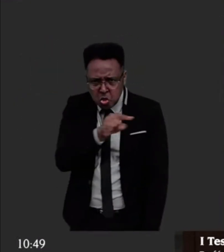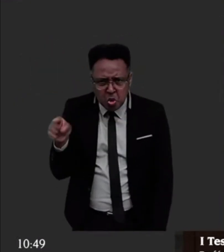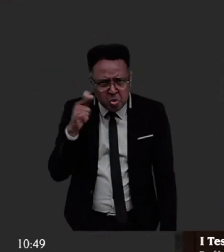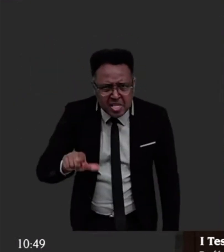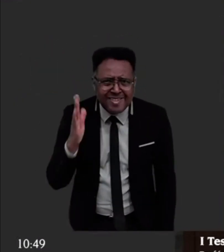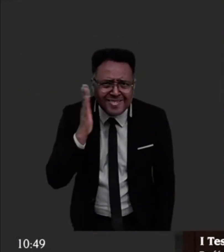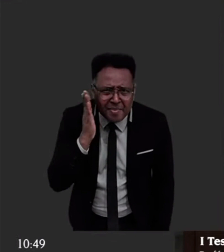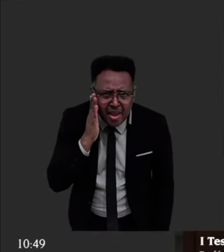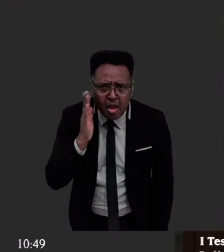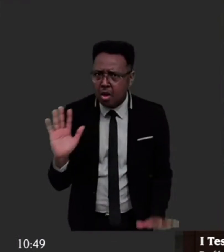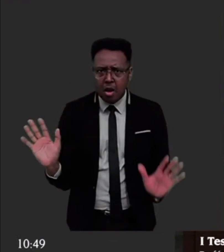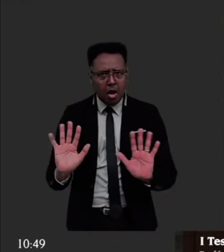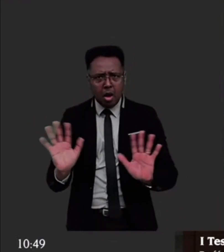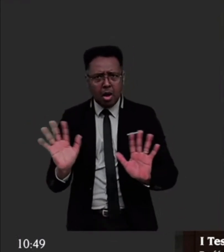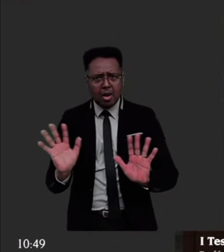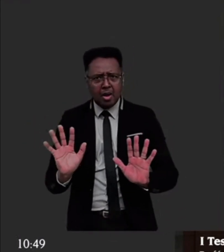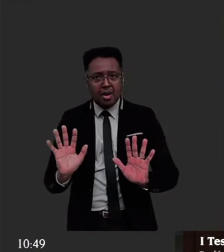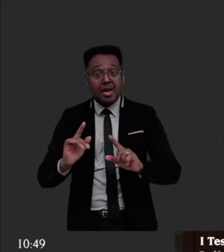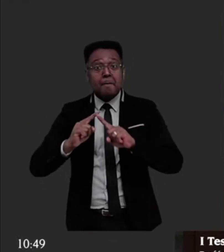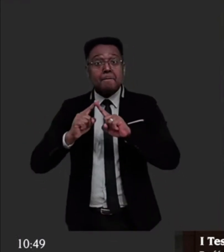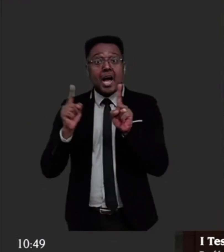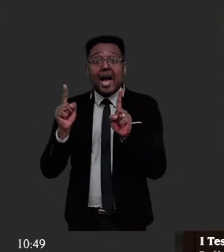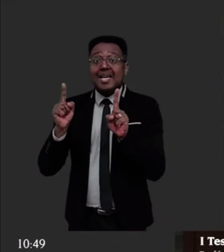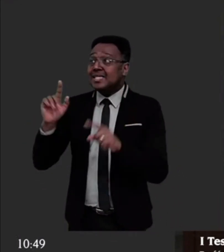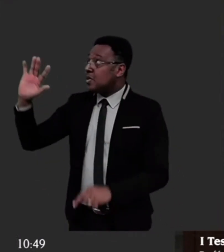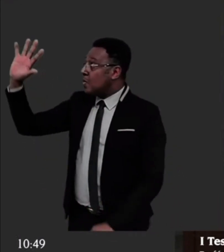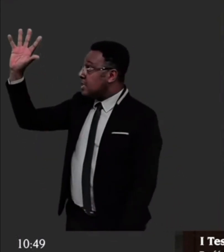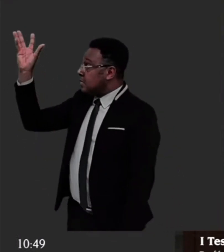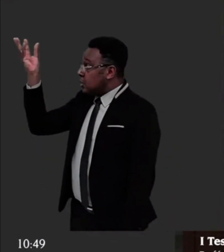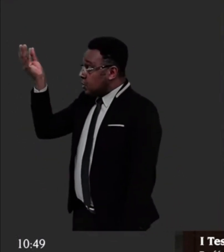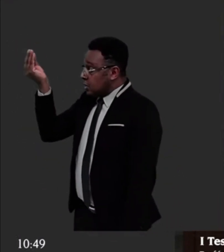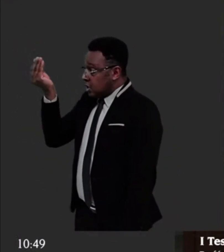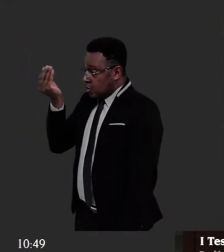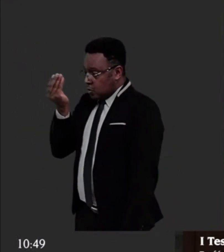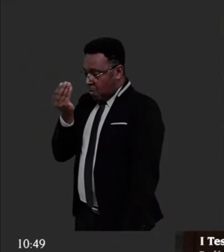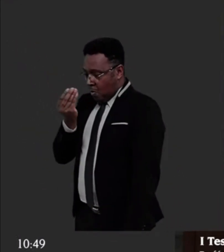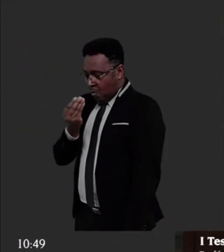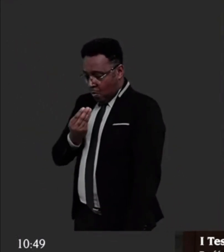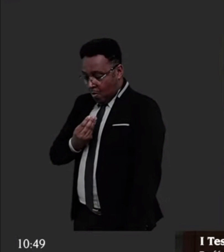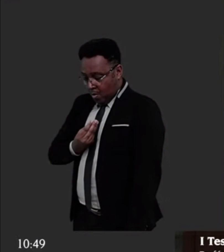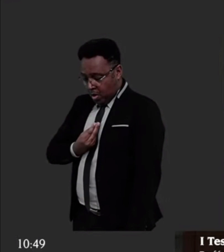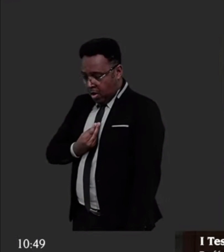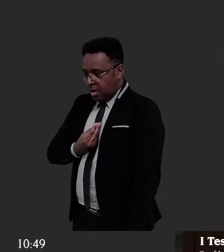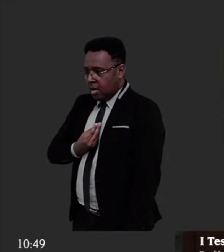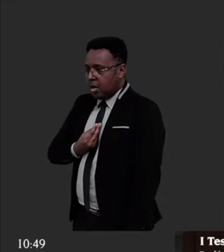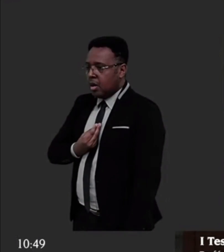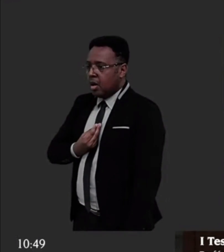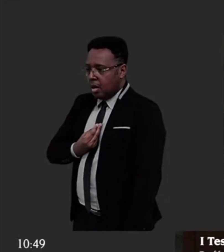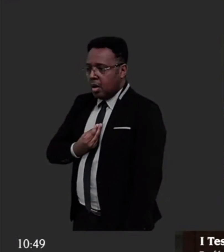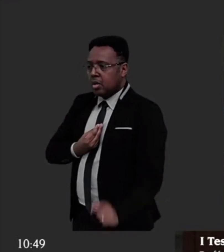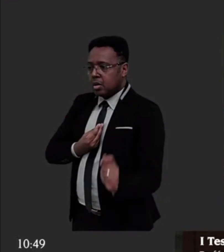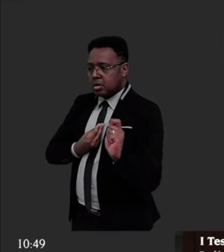penetra aí neste lugar secreto de Deus e traz dali aquilo que nós